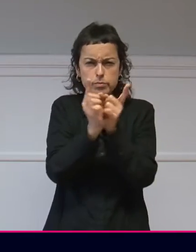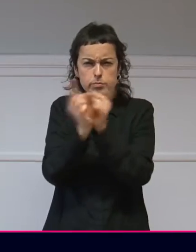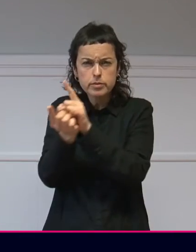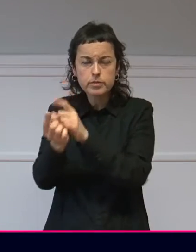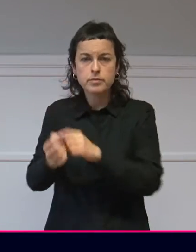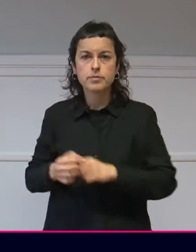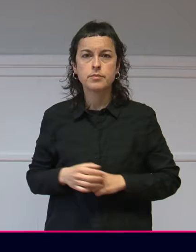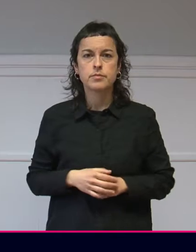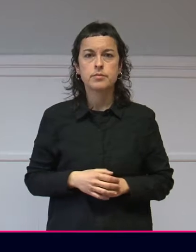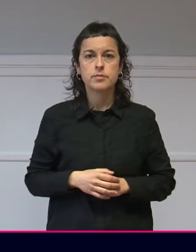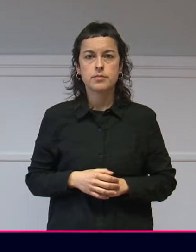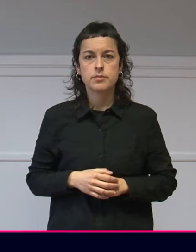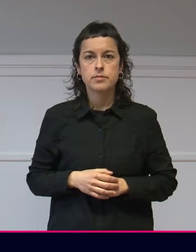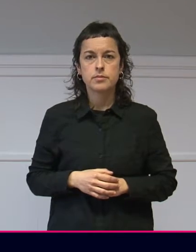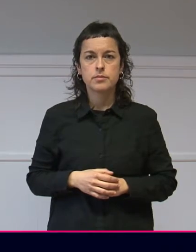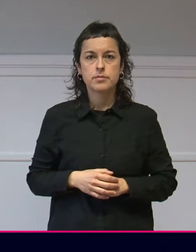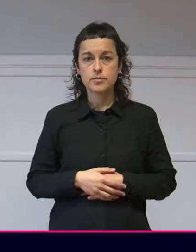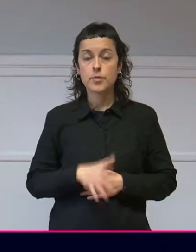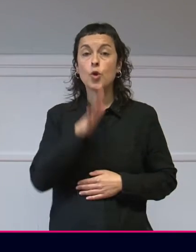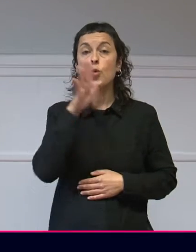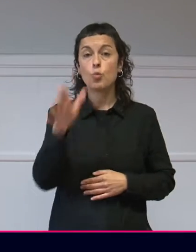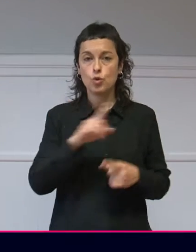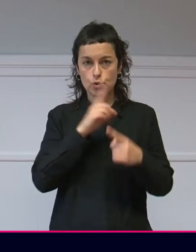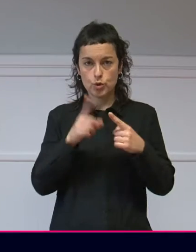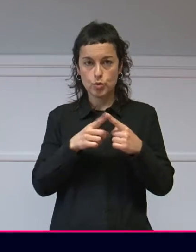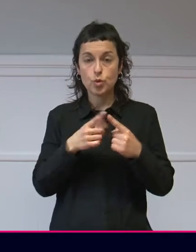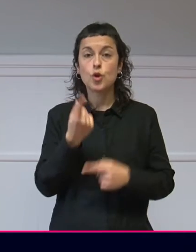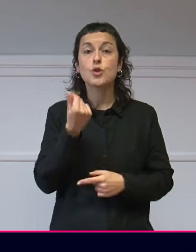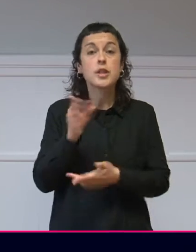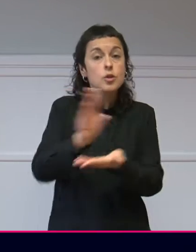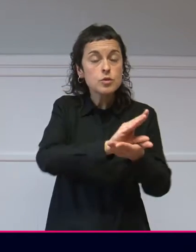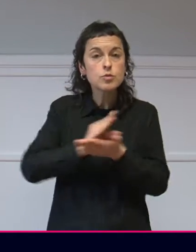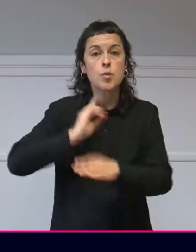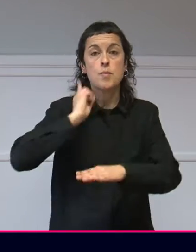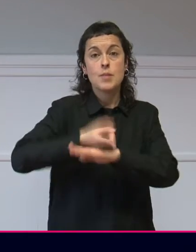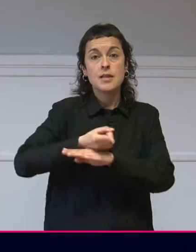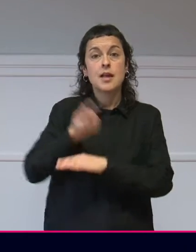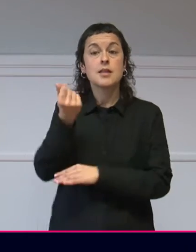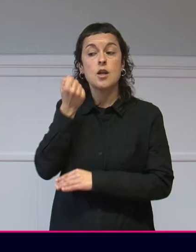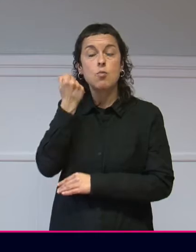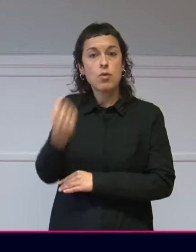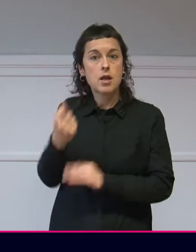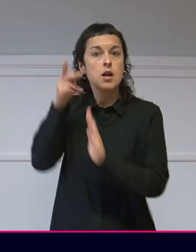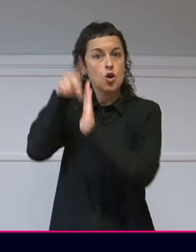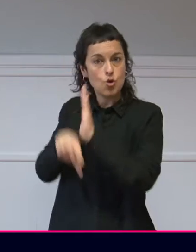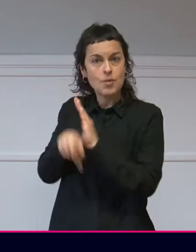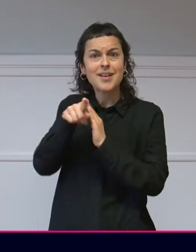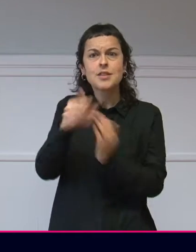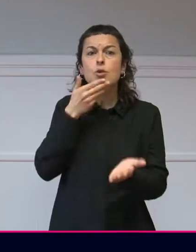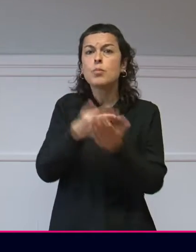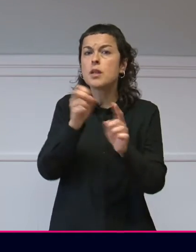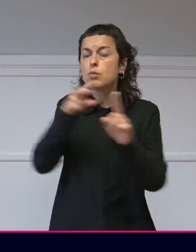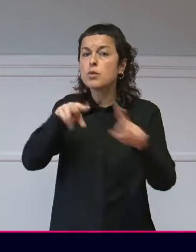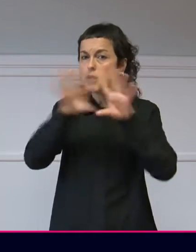aldatu, zehaztu baizik, askotariko arrazoiak direla medio. Bat, kapitalismo finantziaritzatuan, finantzek euren legea inposatzen